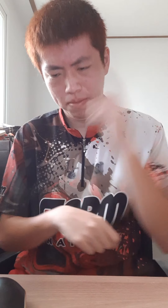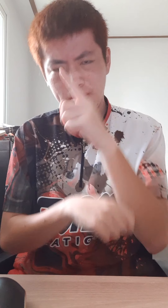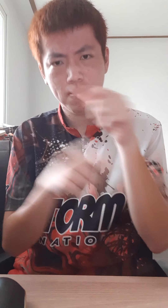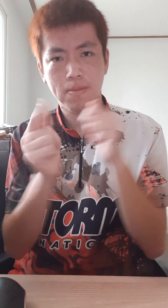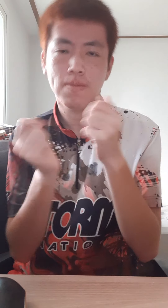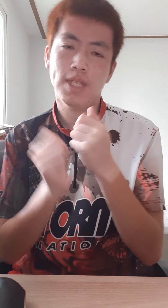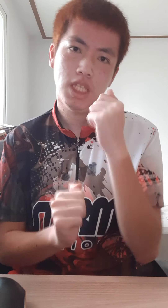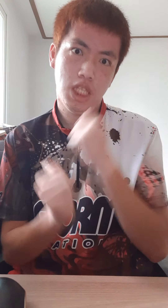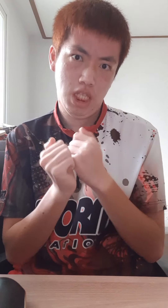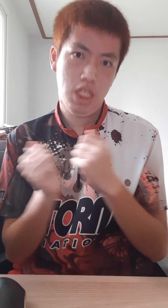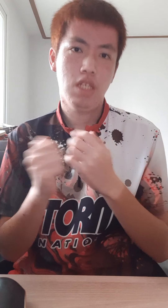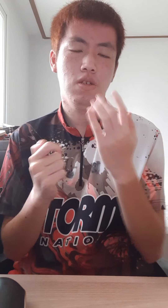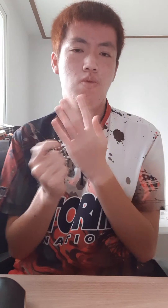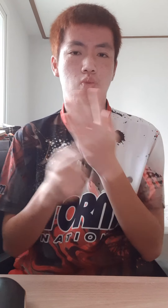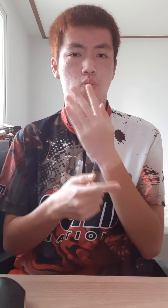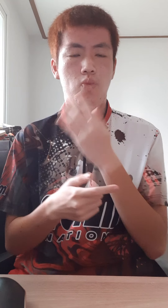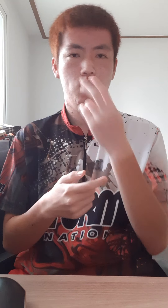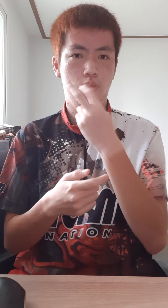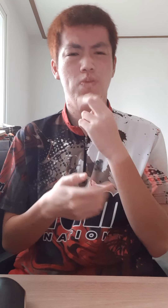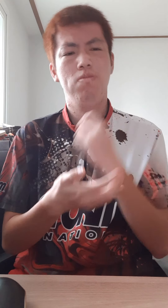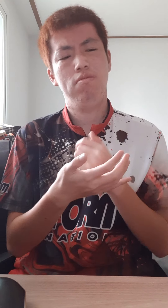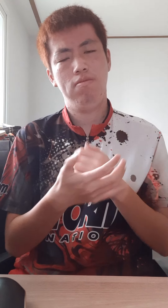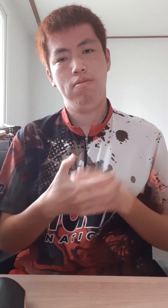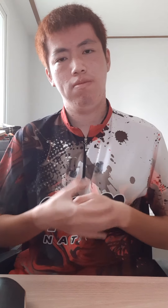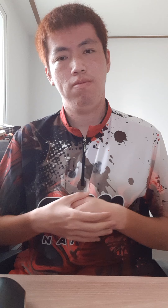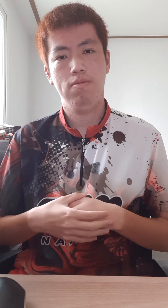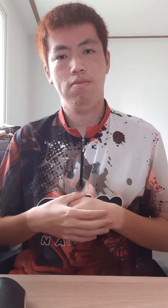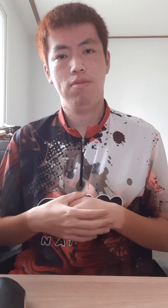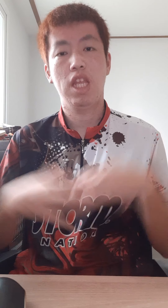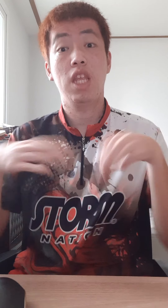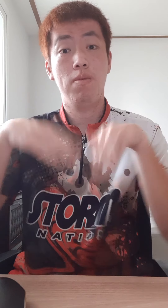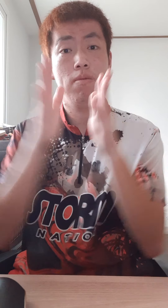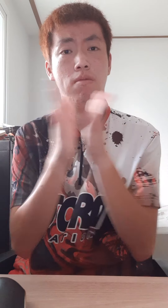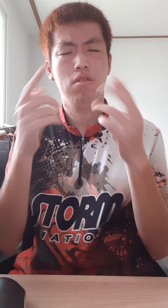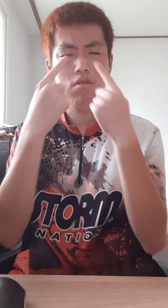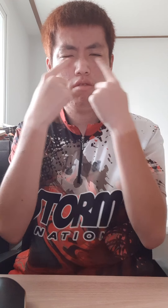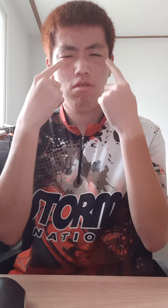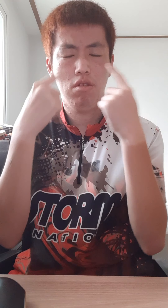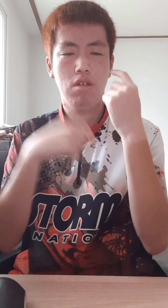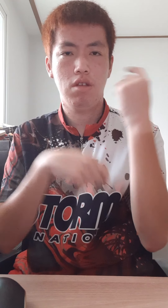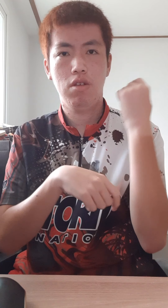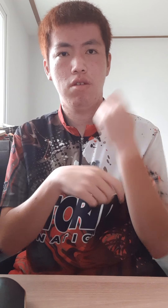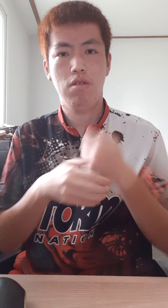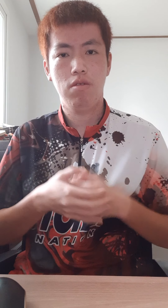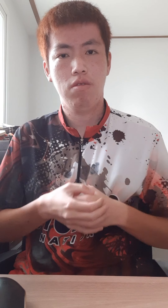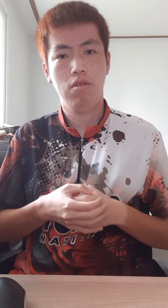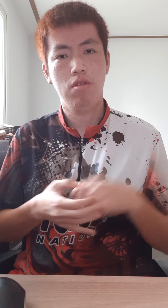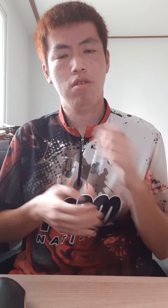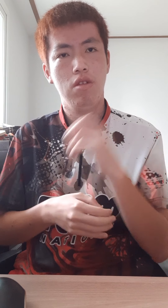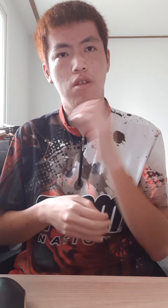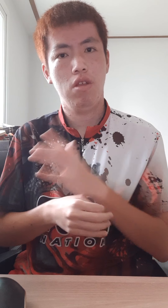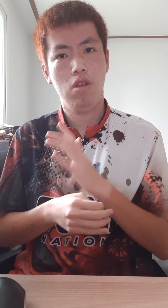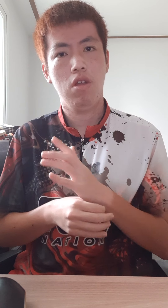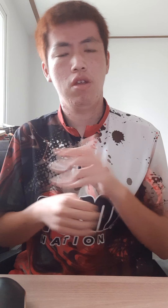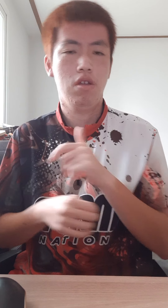구조 대책을 마련해야 한다고 반박했습니다. 한편 시각장애인 측 김재왕 변호사는 현장 검증에 대한 검증